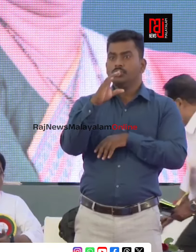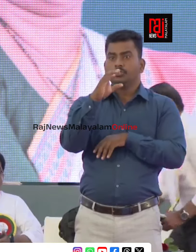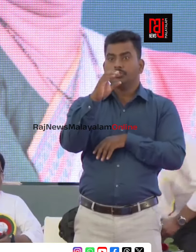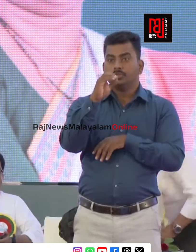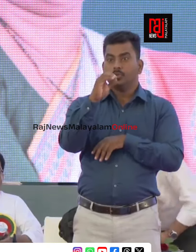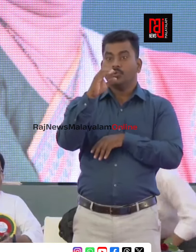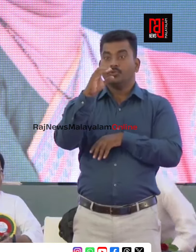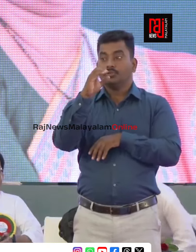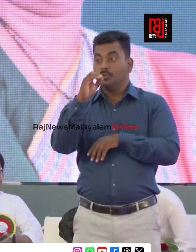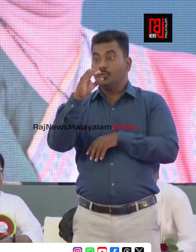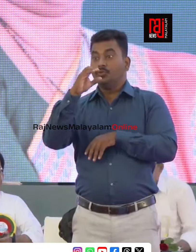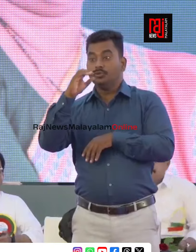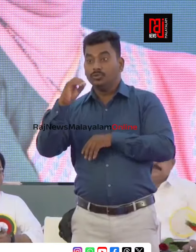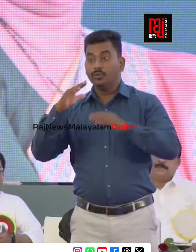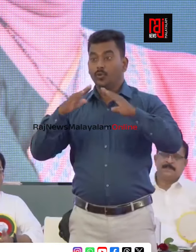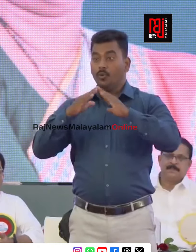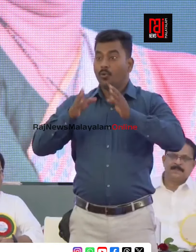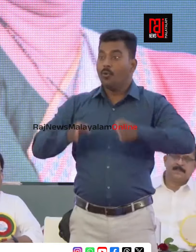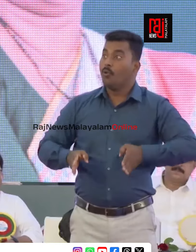തടസ്സരഹിതമാക്കിയിട്ടുണ്ട്.